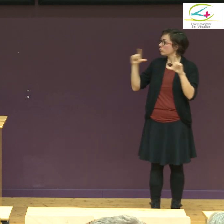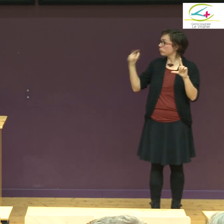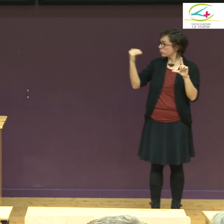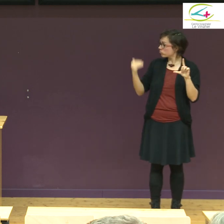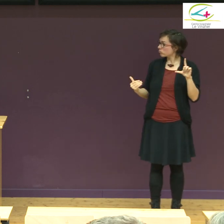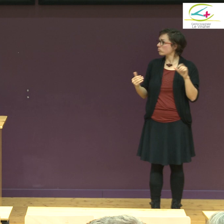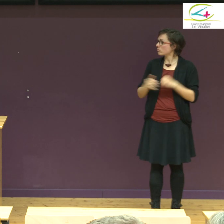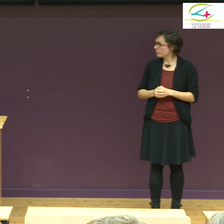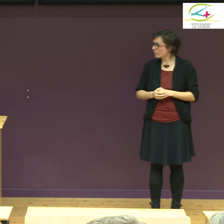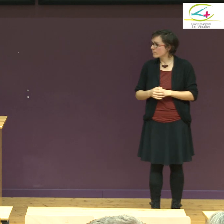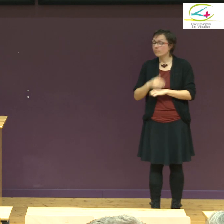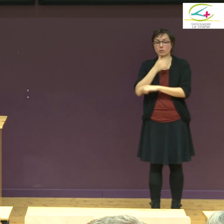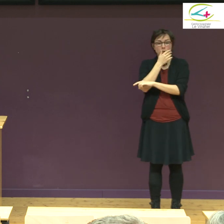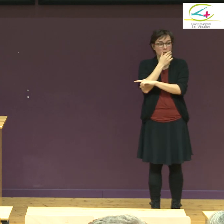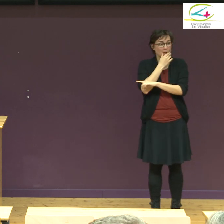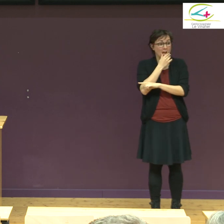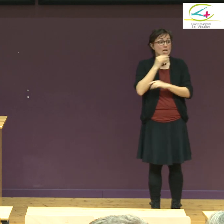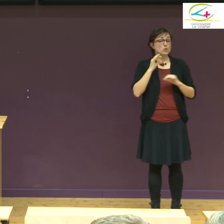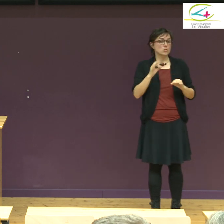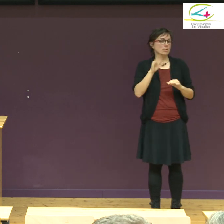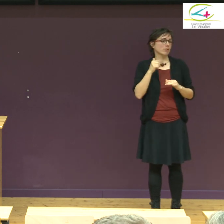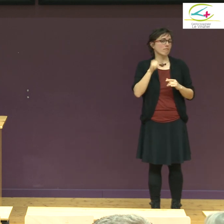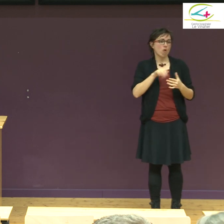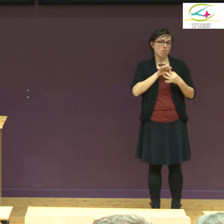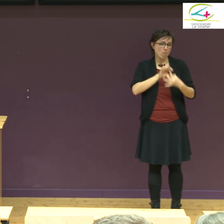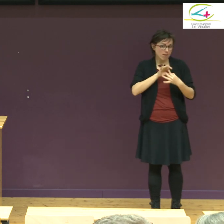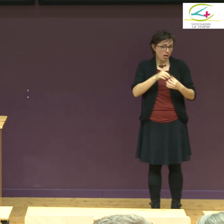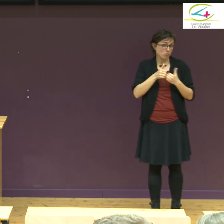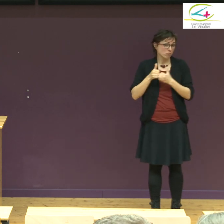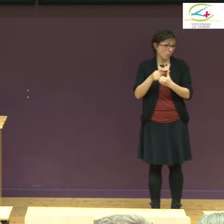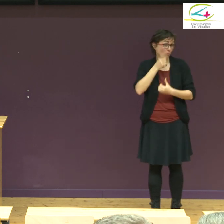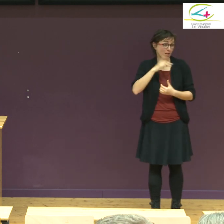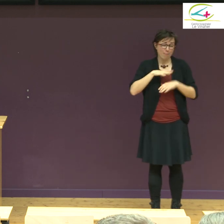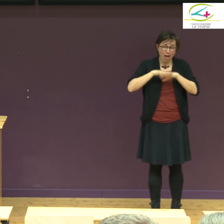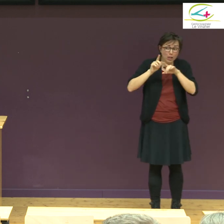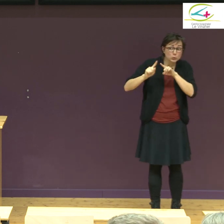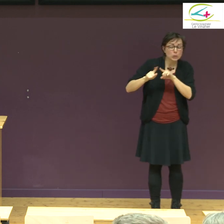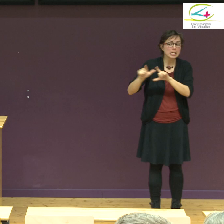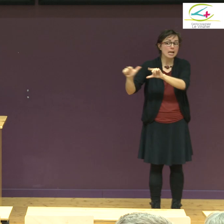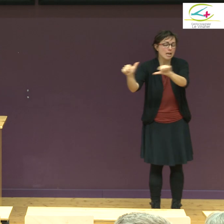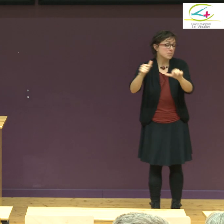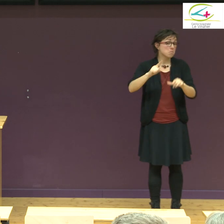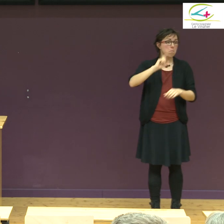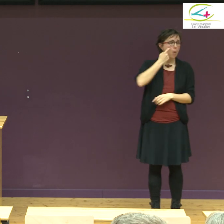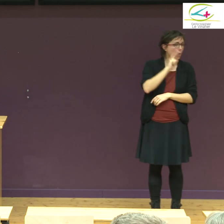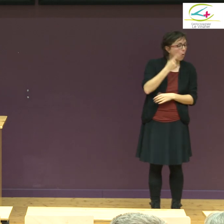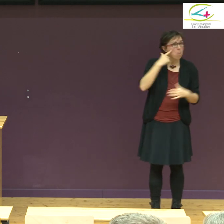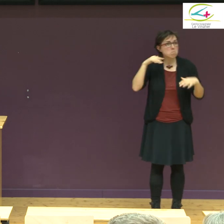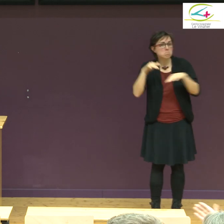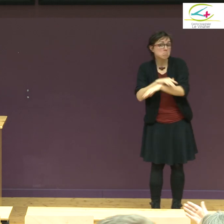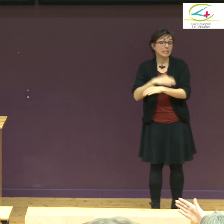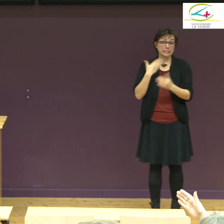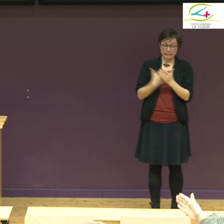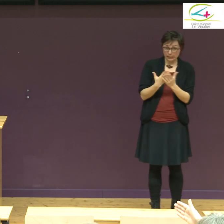Ce qui faut dire qu'il faut qu'on fasse du lien entre nous aussi, parce qu'il y a plein de choses qui existent et on n'est pas forcément au courant, et c'est ça aussi qui